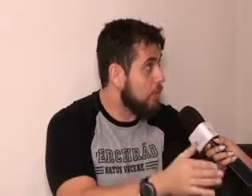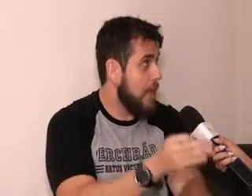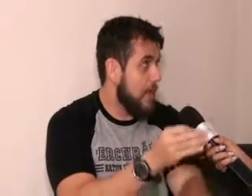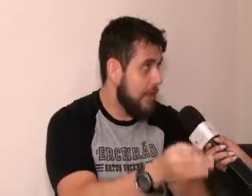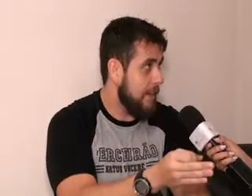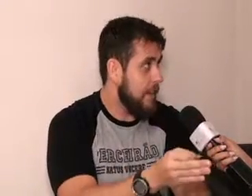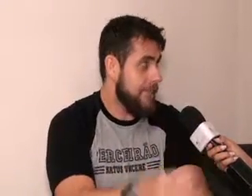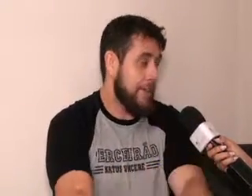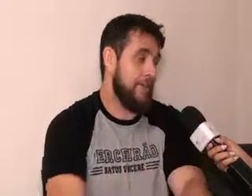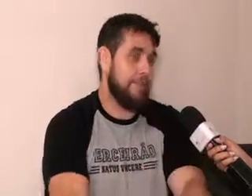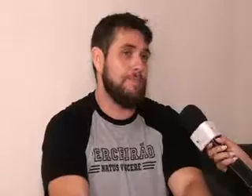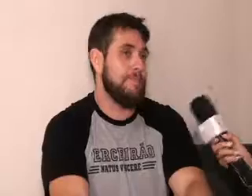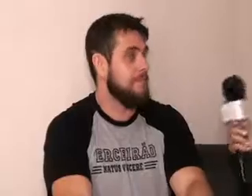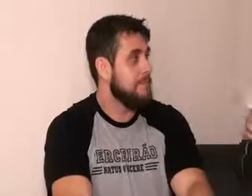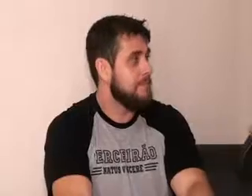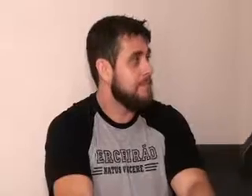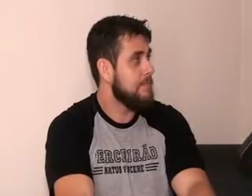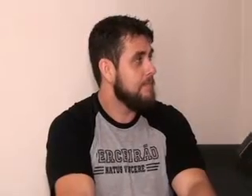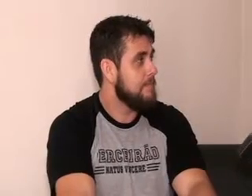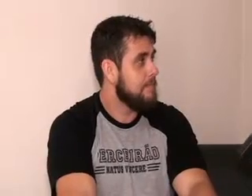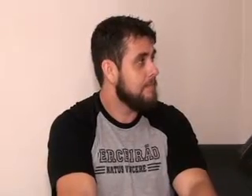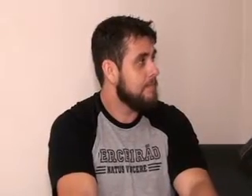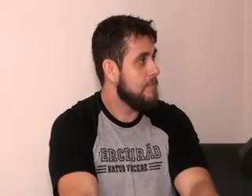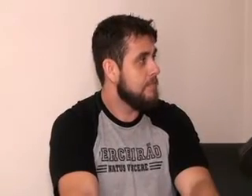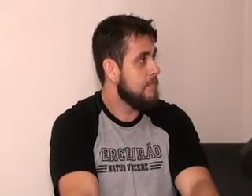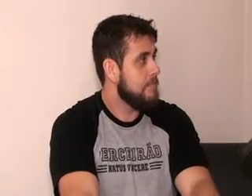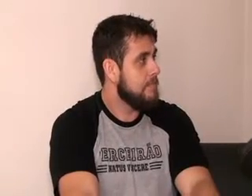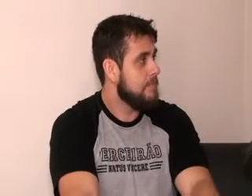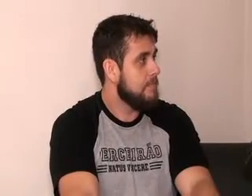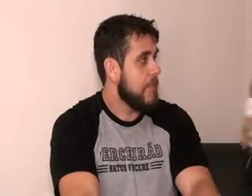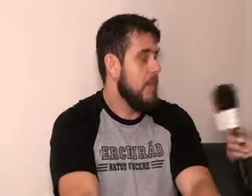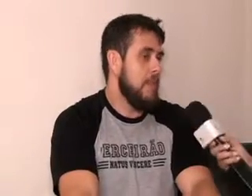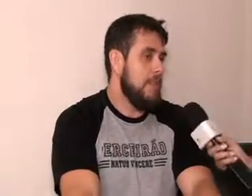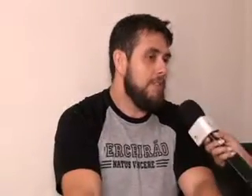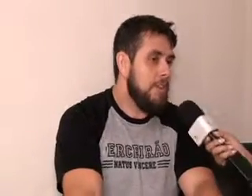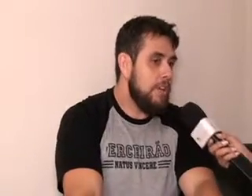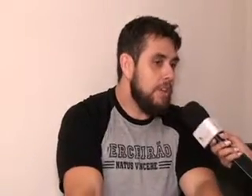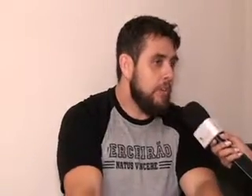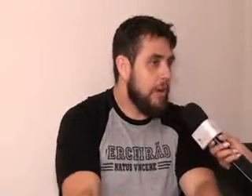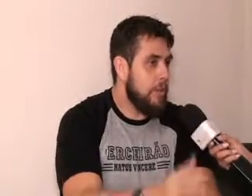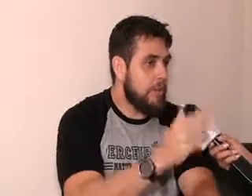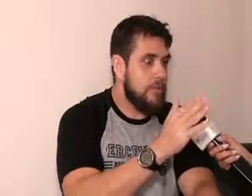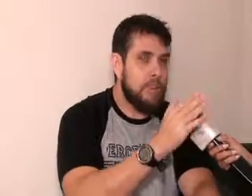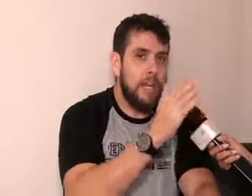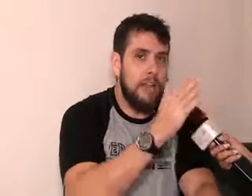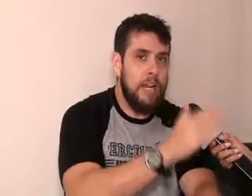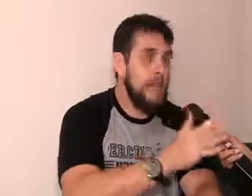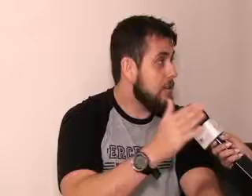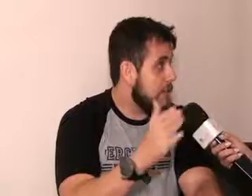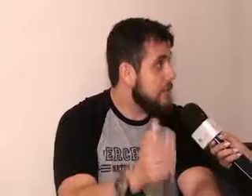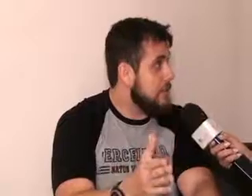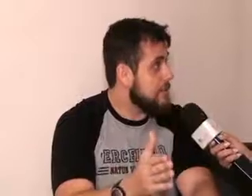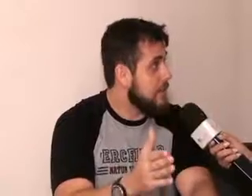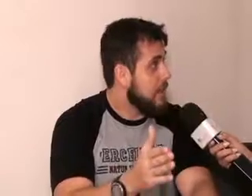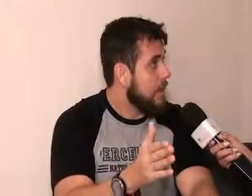público, é lei, é direito. E como esses intérpretes são formados? Existe uma graduação chamada Letras Libras,